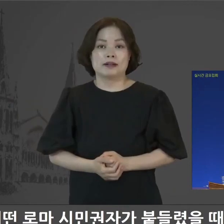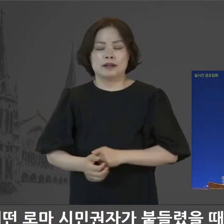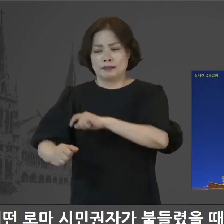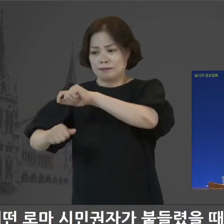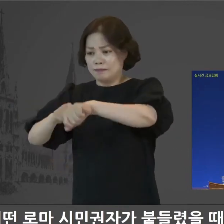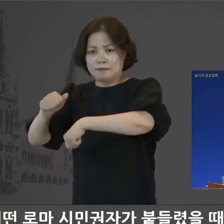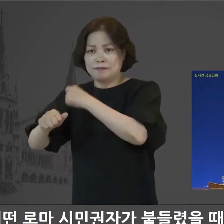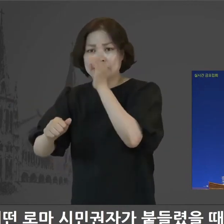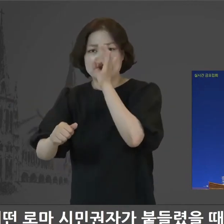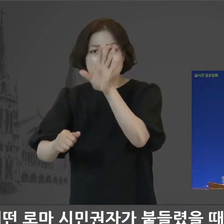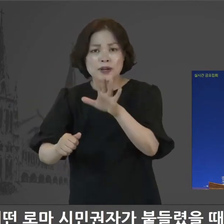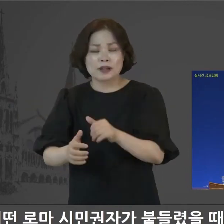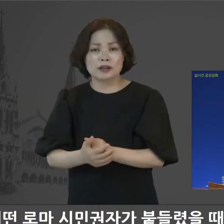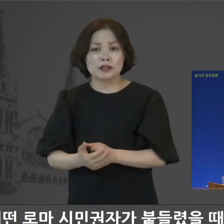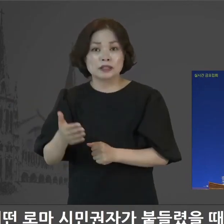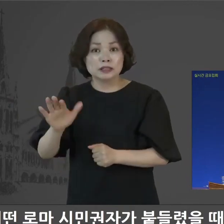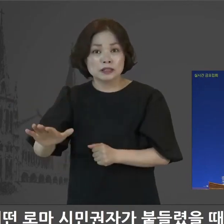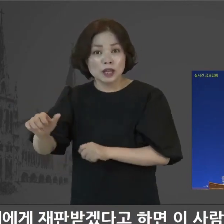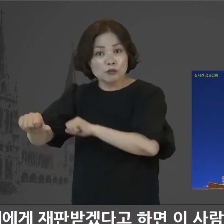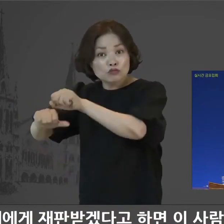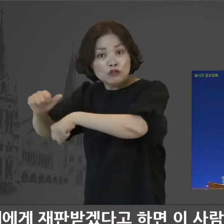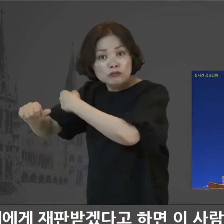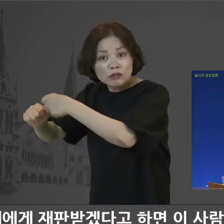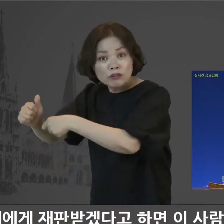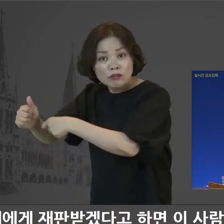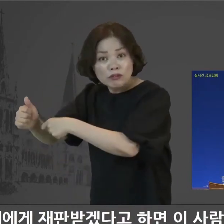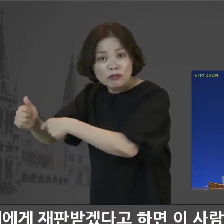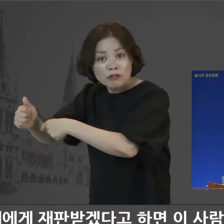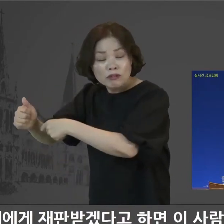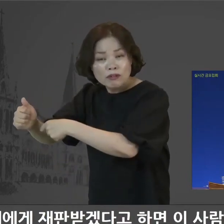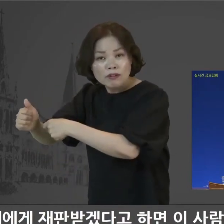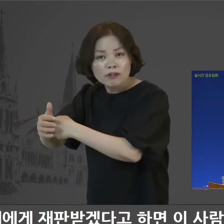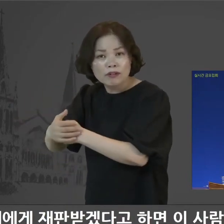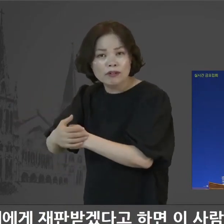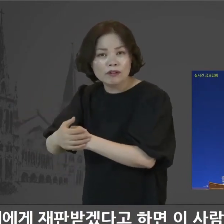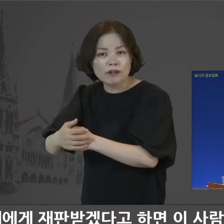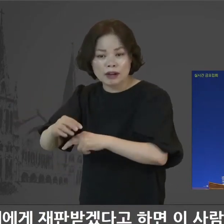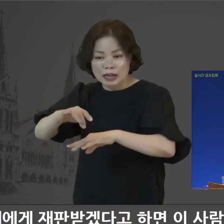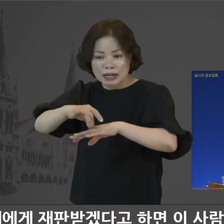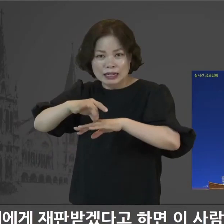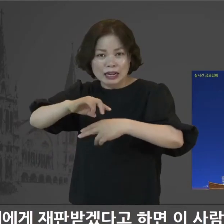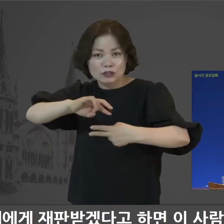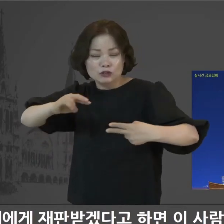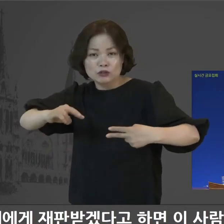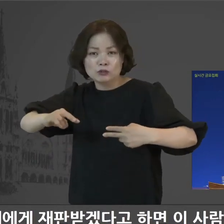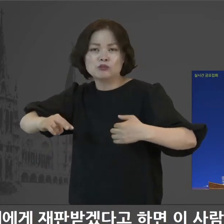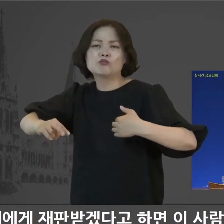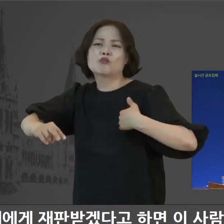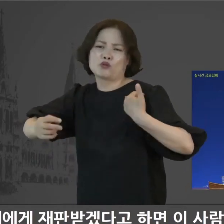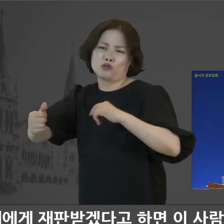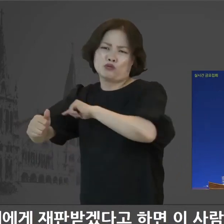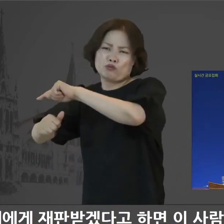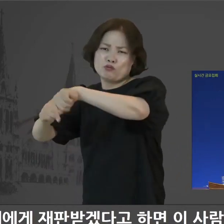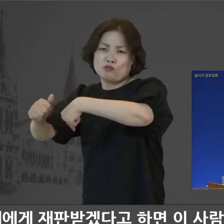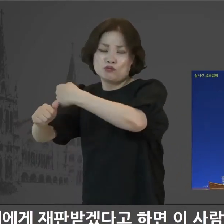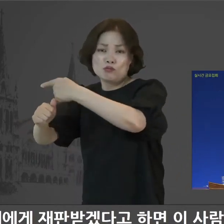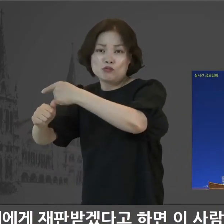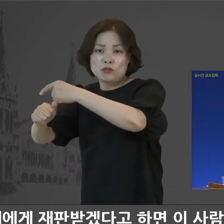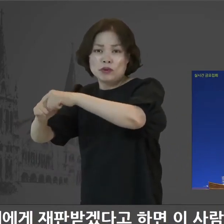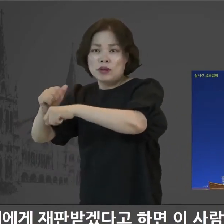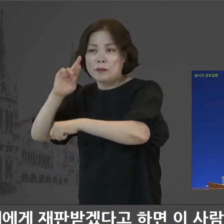묶을 수 없어요. 근데 지금 묶었죠. 가죽줄로 묶었죠. 물론 몰랐습니다. 물론 몰랐어요.